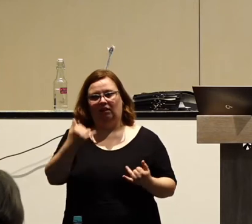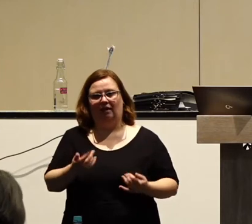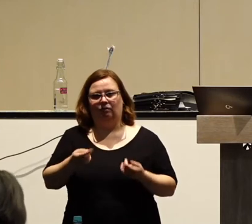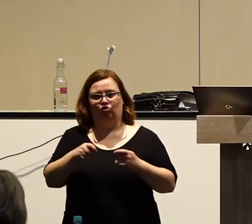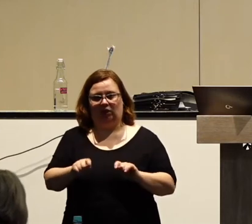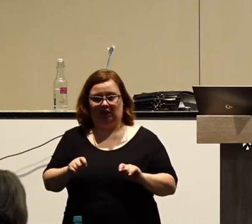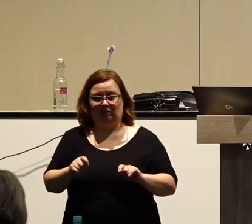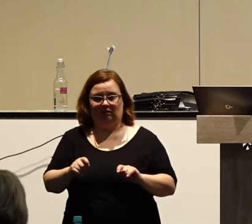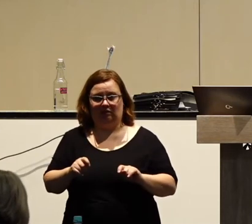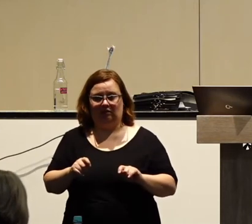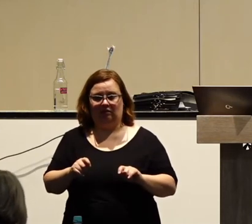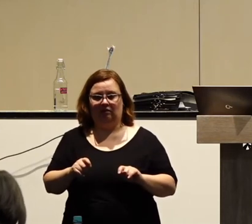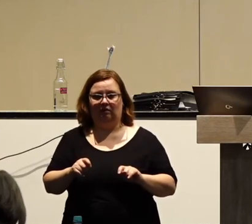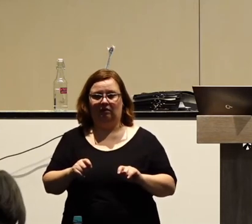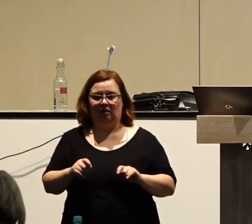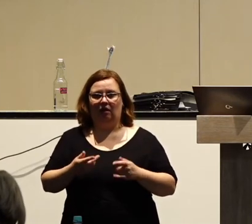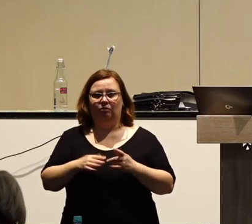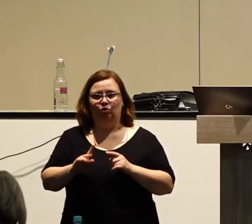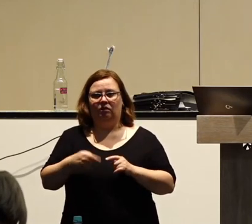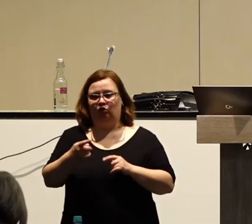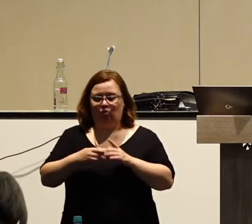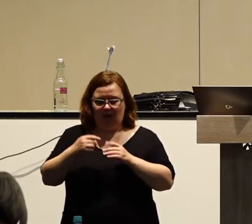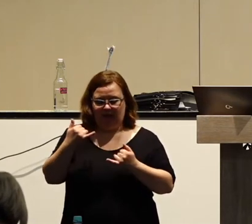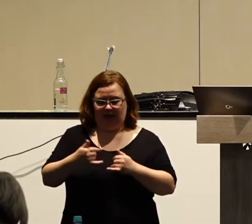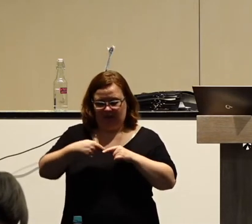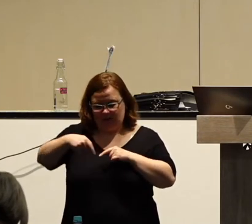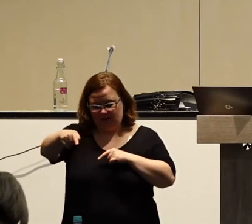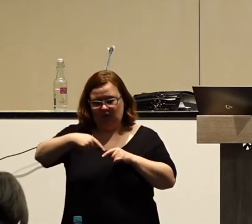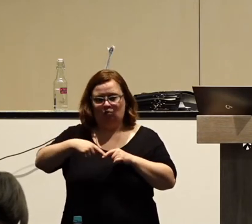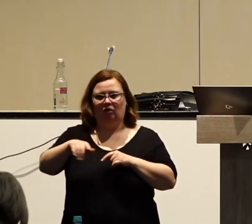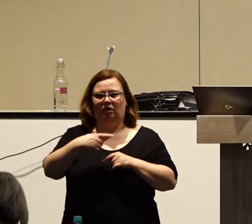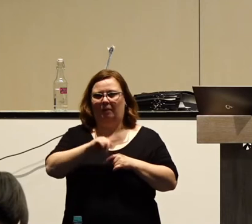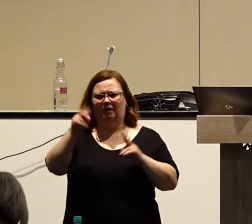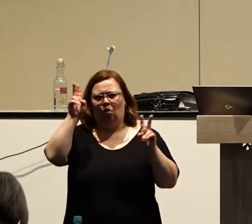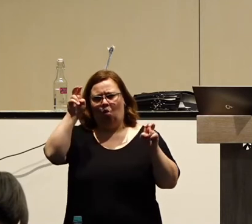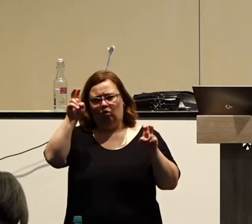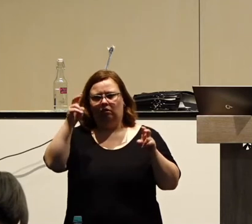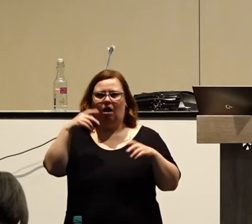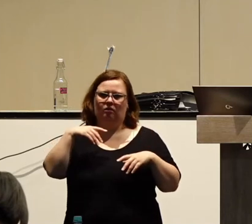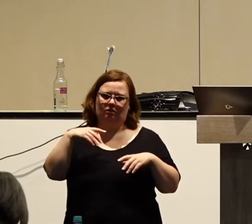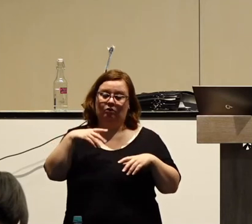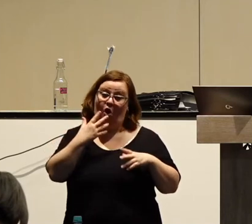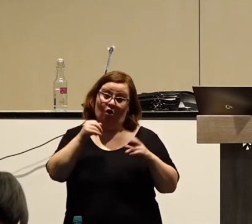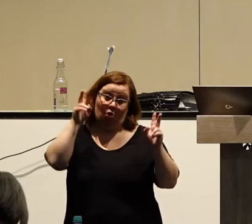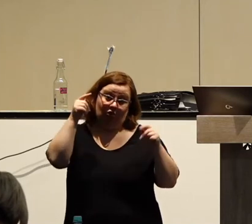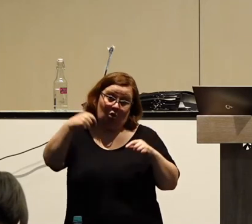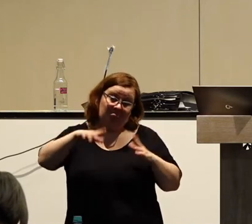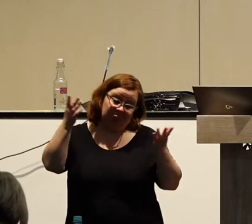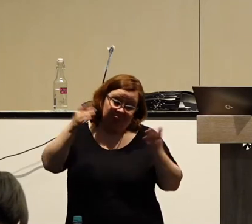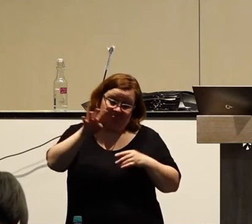beschließen, dann muss das weit in die nächste Zeit hineingehen. Also der Gedanke mit bis Ostern, bis der Osterhase, hoffentlich kommt er nächstes